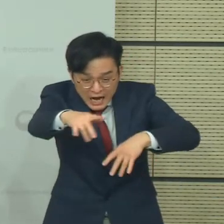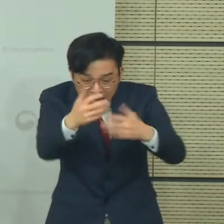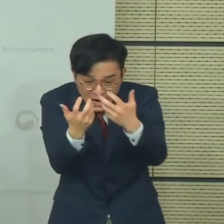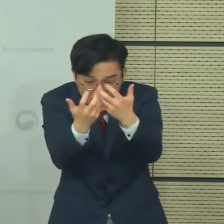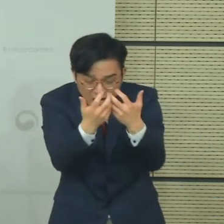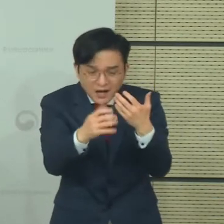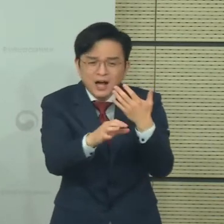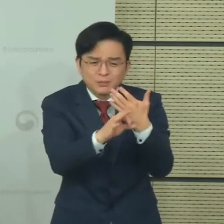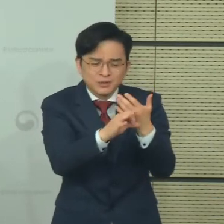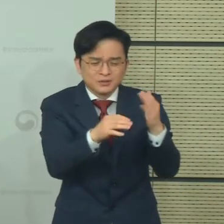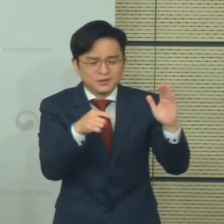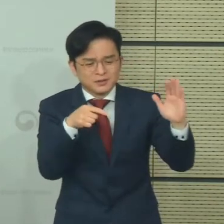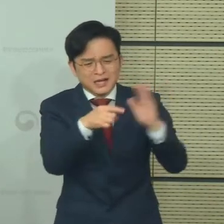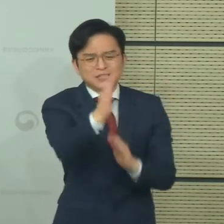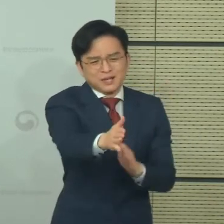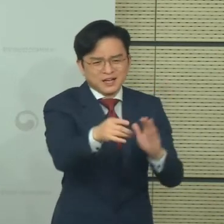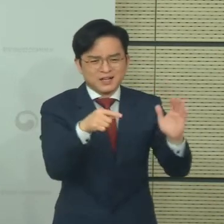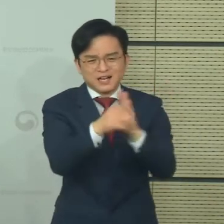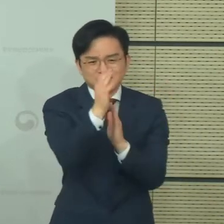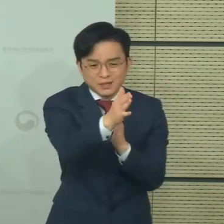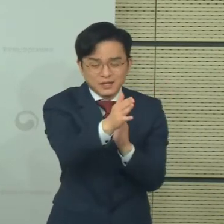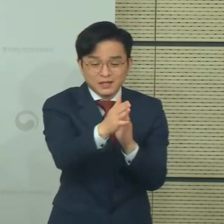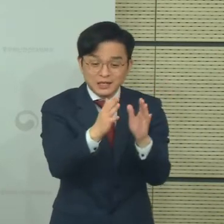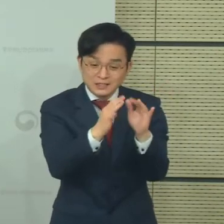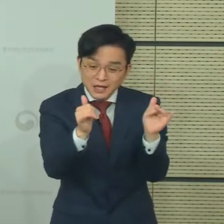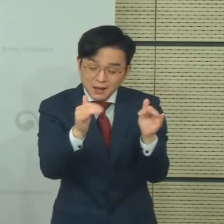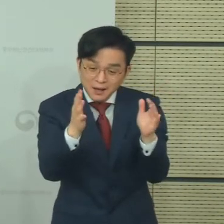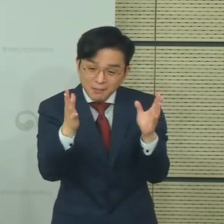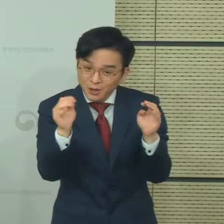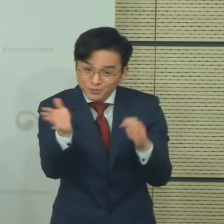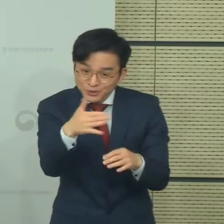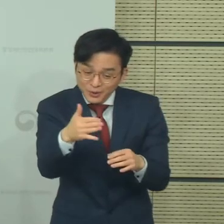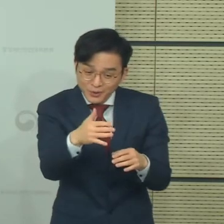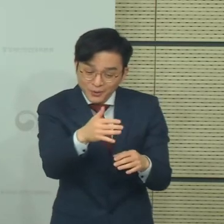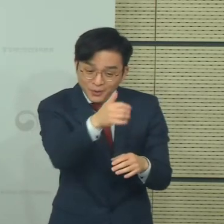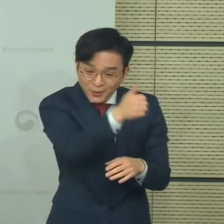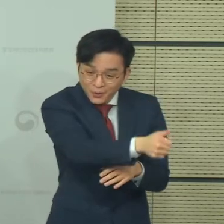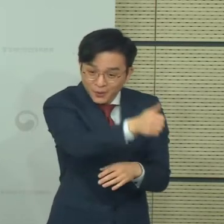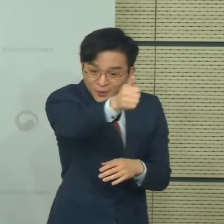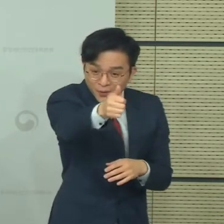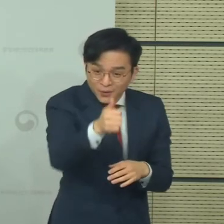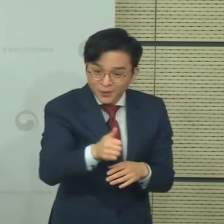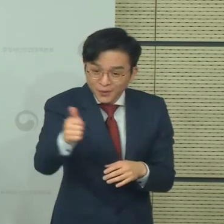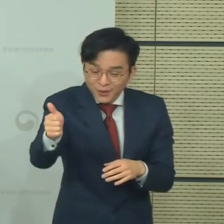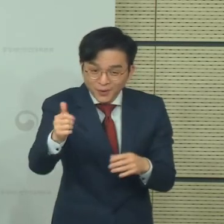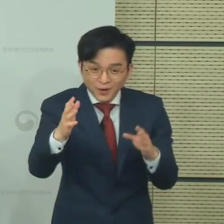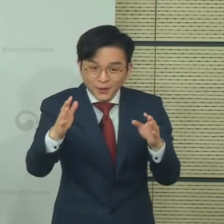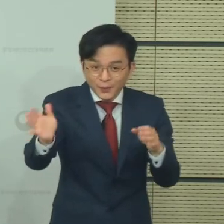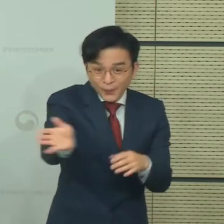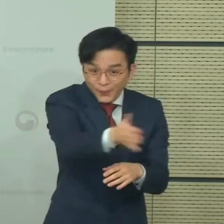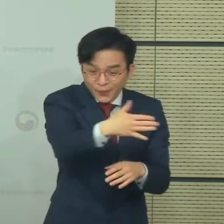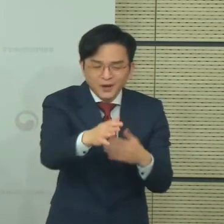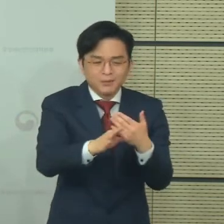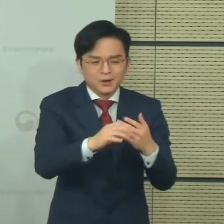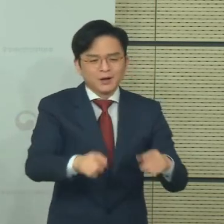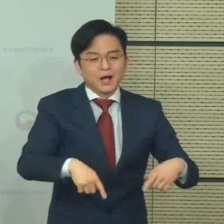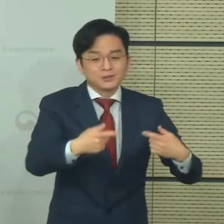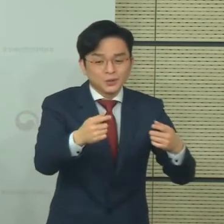착용하신다든지 이러한 부분, 특히 이제 증상이 있을 경우에는 마스크를 착용하신다든지 어떤 노력들이 좀 필요할 것 같고,